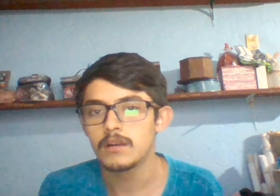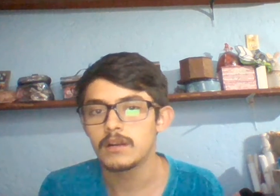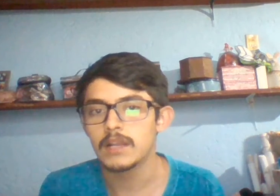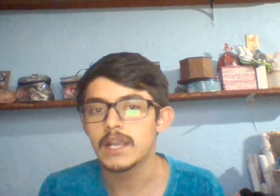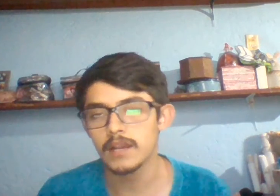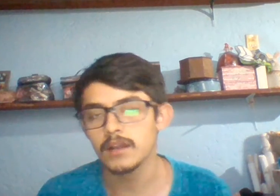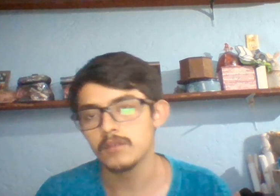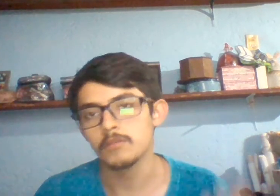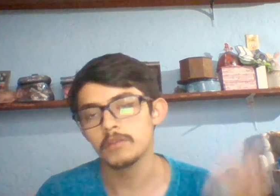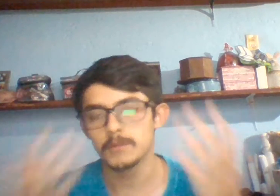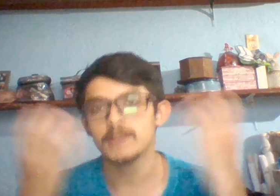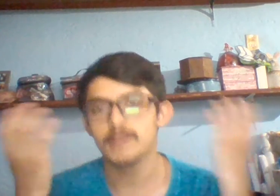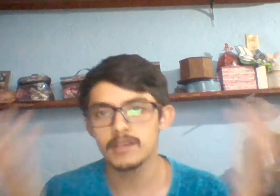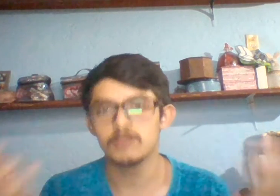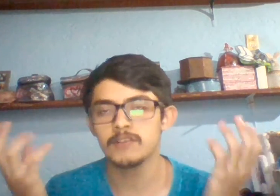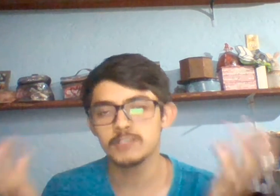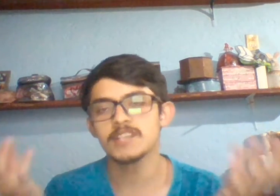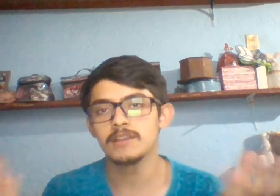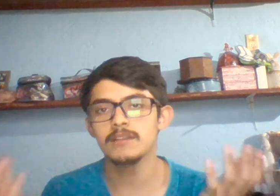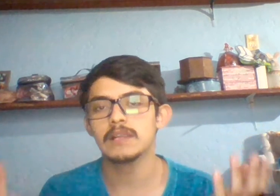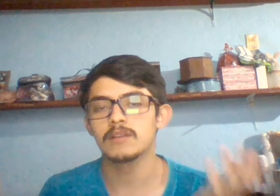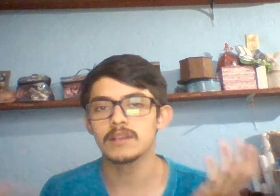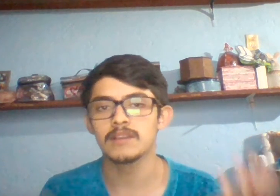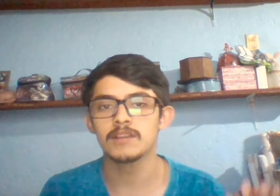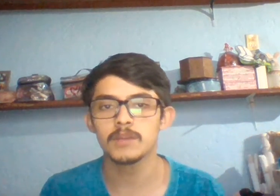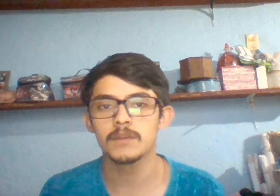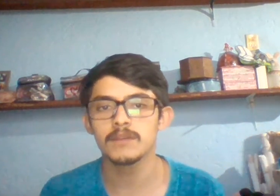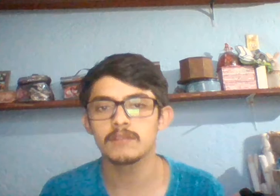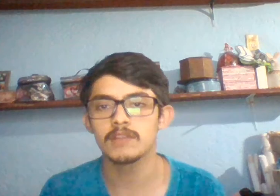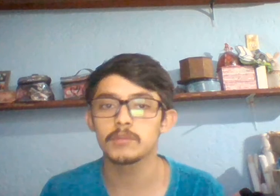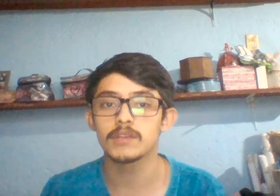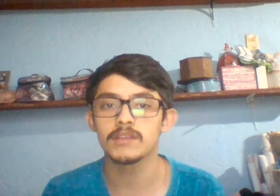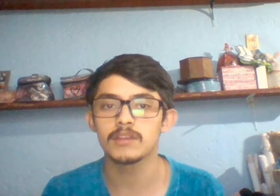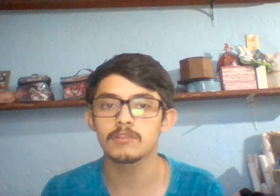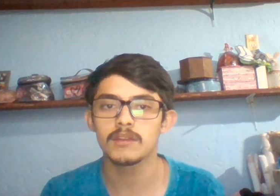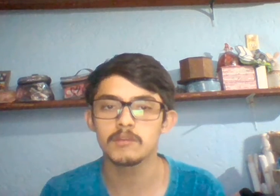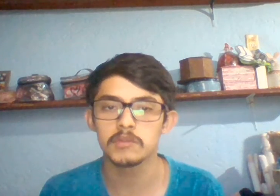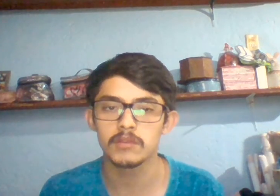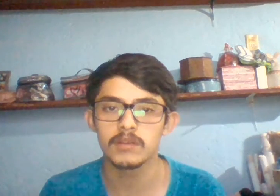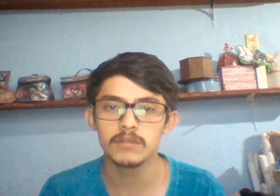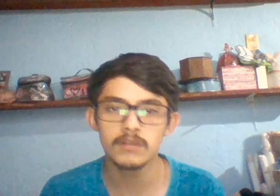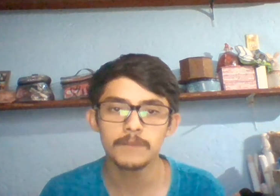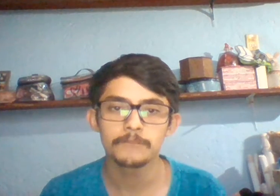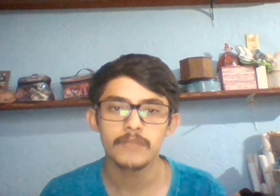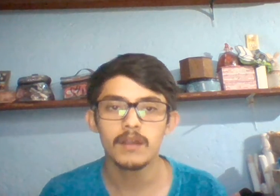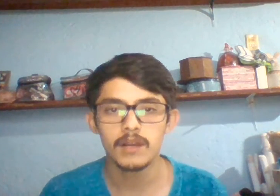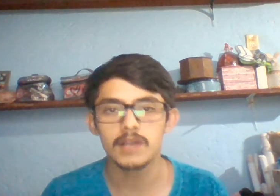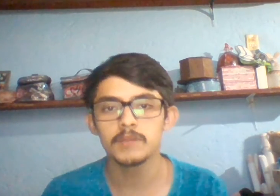la carga, o por ejemplo en este caso en chasis, lo que necesitamos saber es cuánta potencia nos va a dar el motor reductor. La combinación